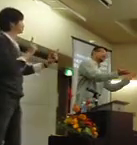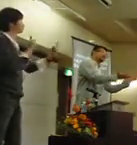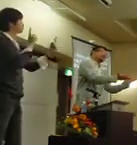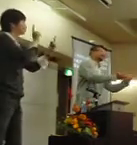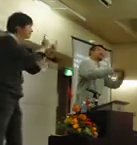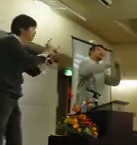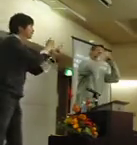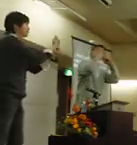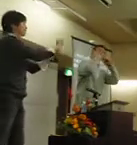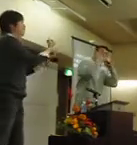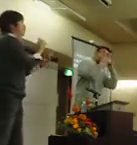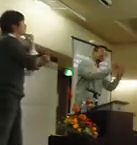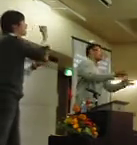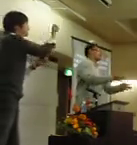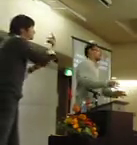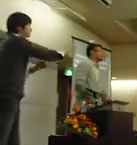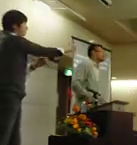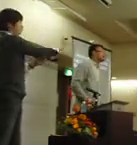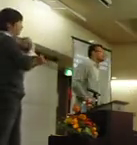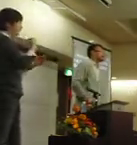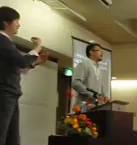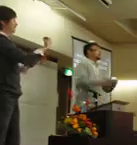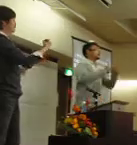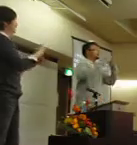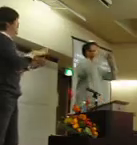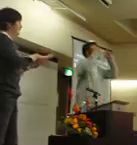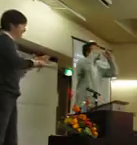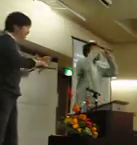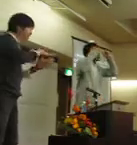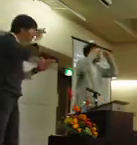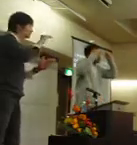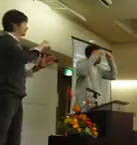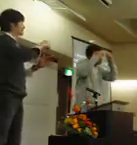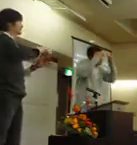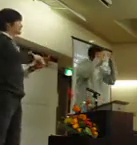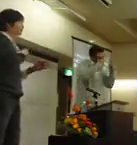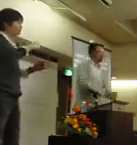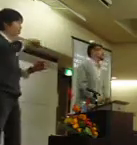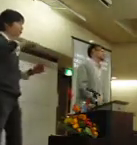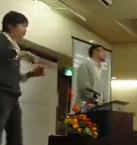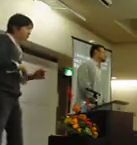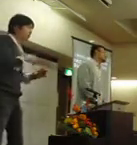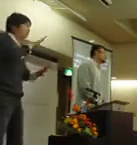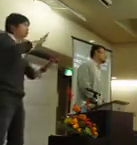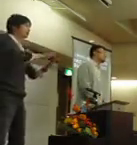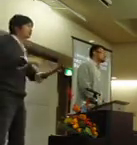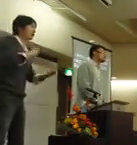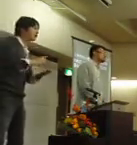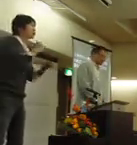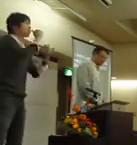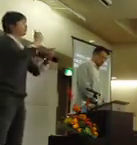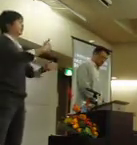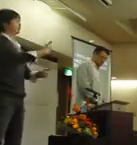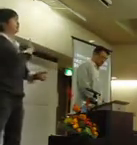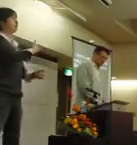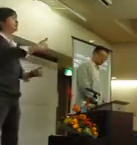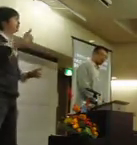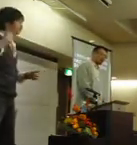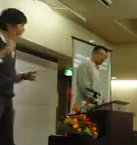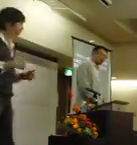彼の口から死刑囚から出て初めて自分の罪を悔やまれるんですよ。